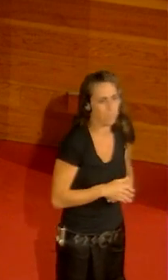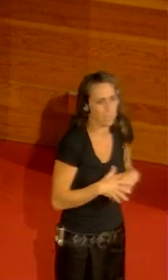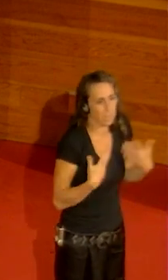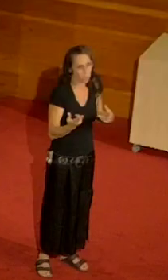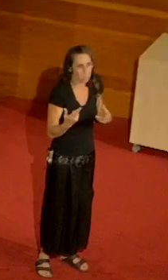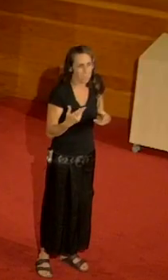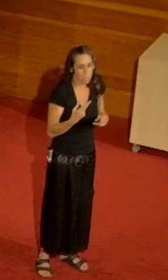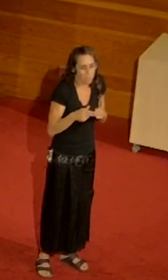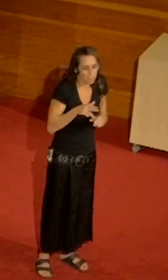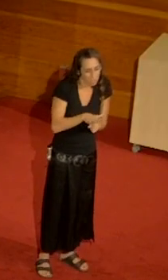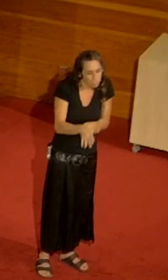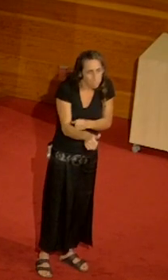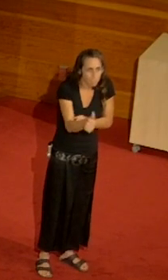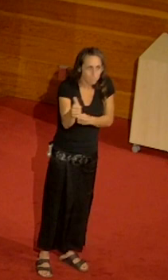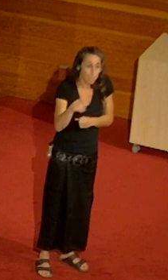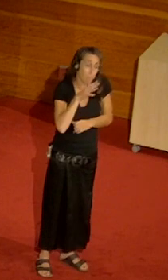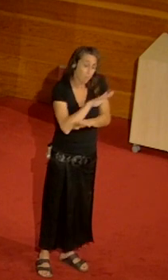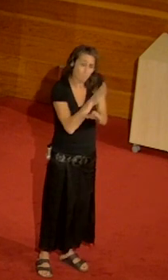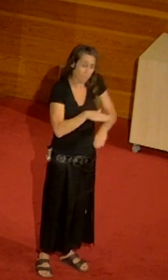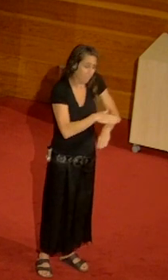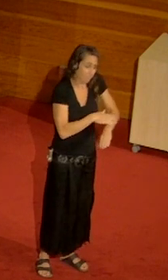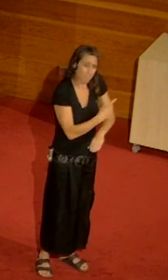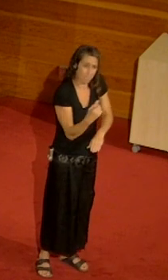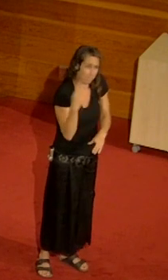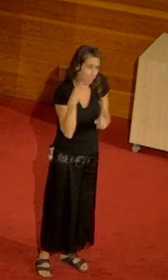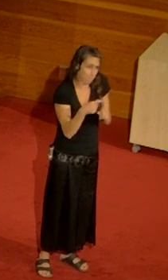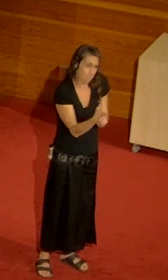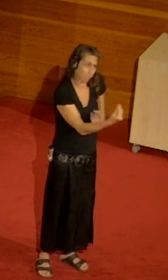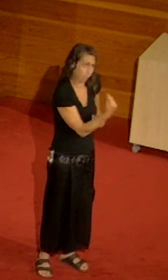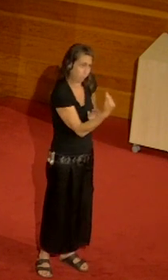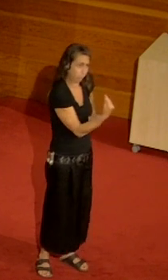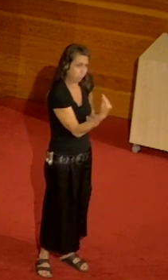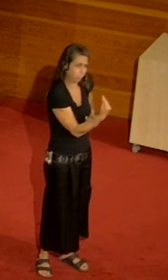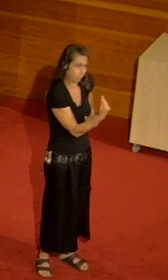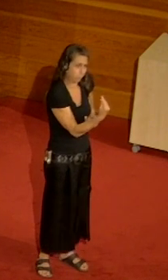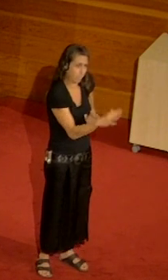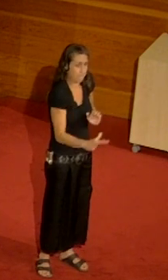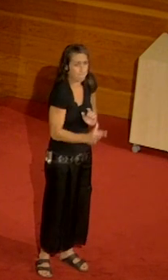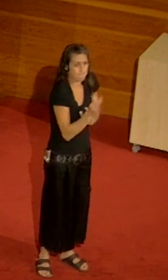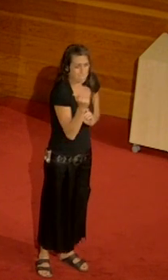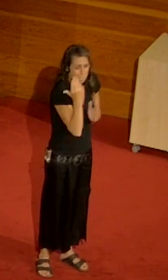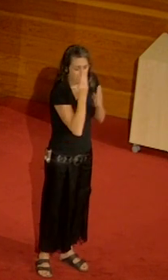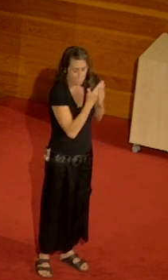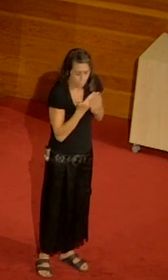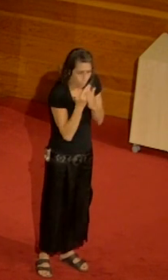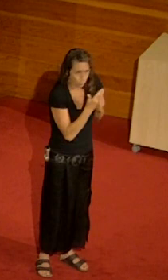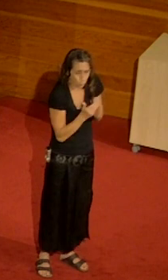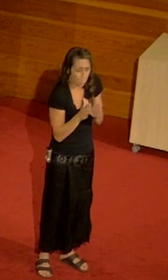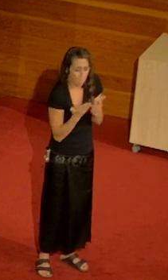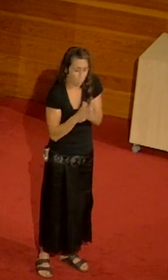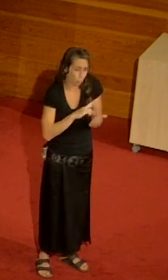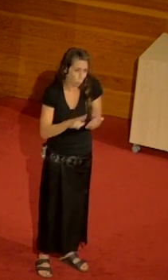necesitan el estado para quererte en las subvenciones y para y para poder estudiar la torá en vez de ir